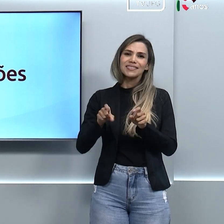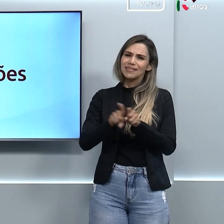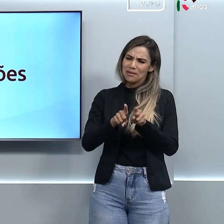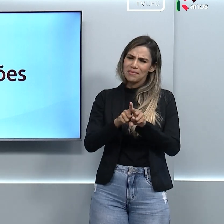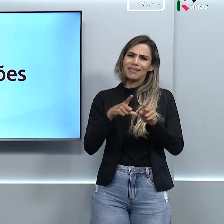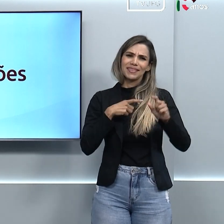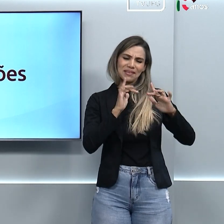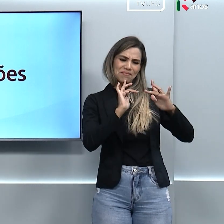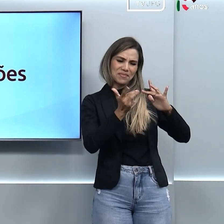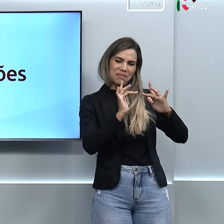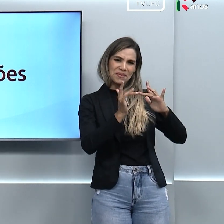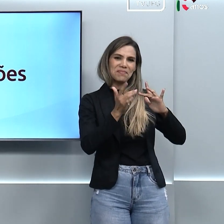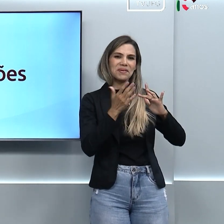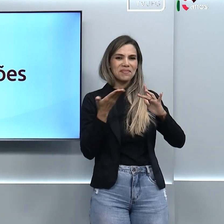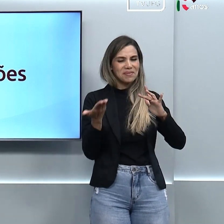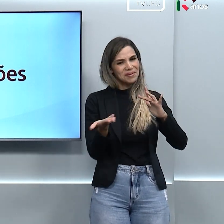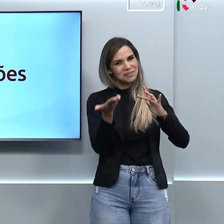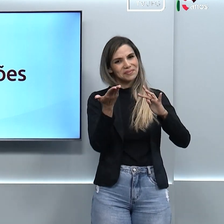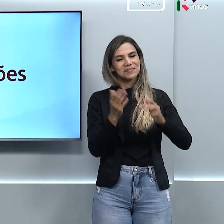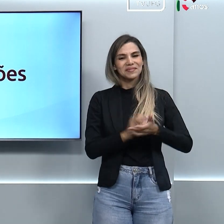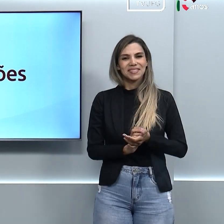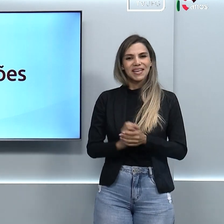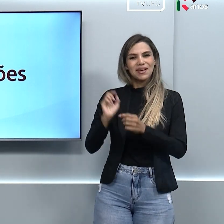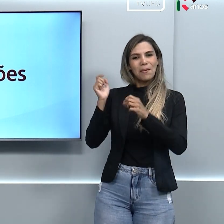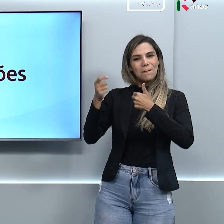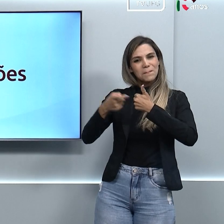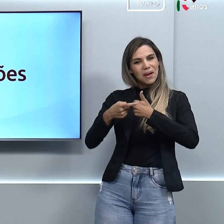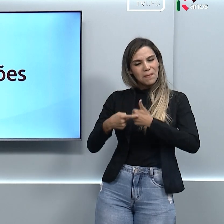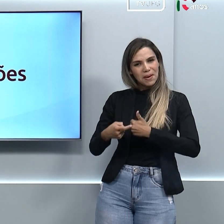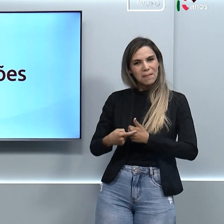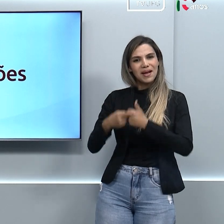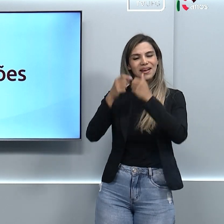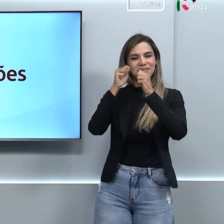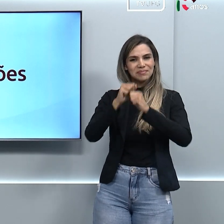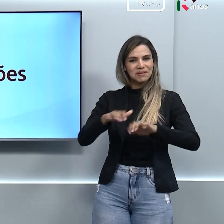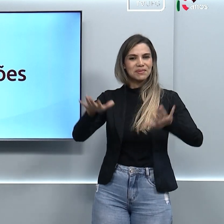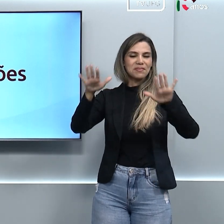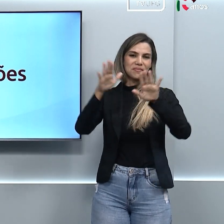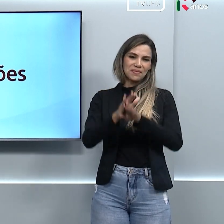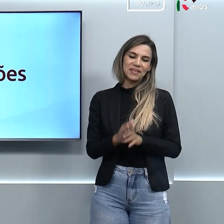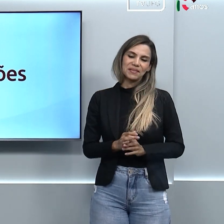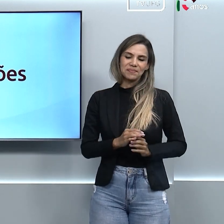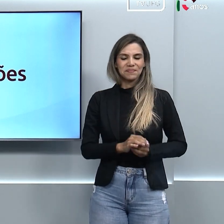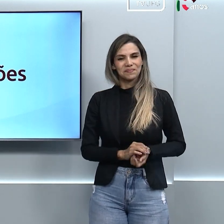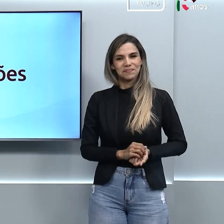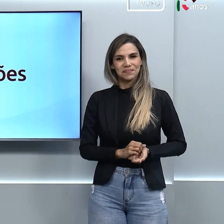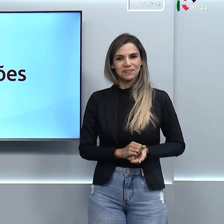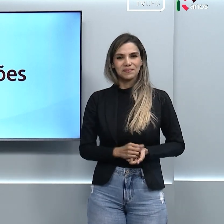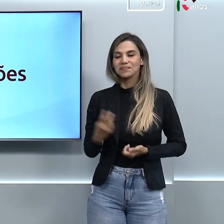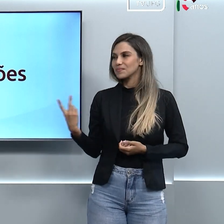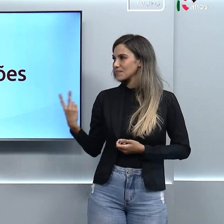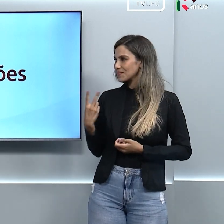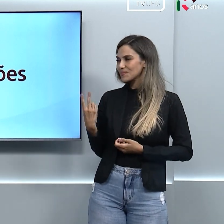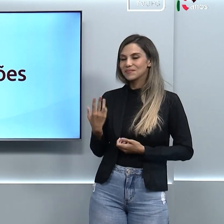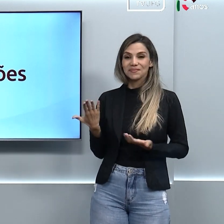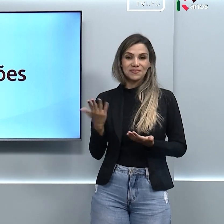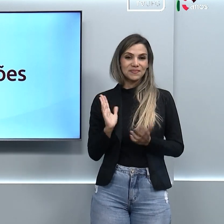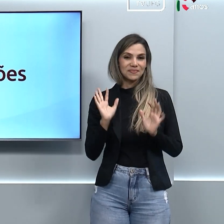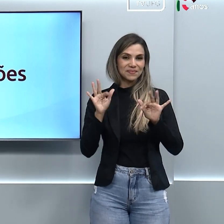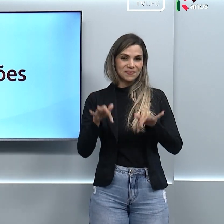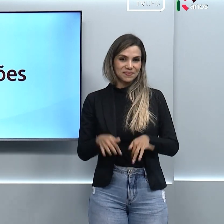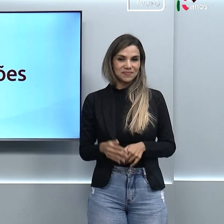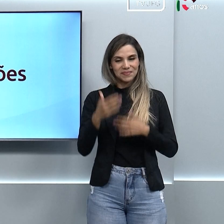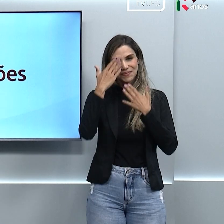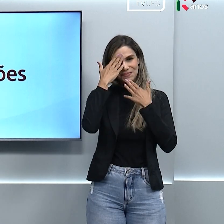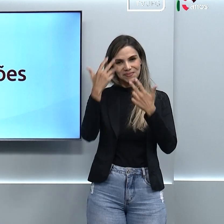outras comunidades, nas outras redes sociais, curtir o nosso conteúdo, compartilhar e ficar sempre com a gente. Eu e a Sara ficamos por aqui,